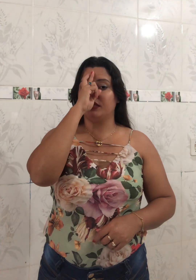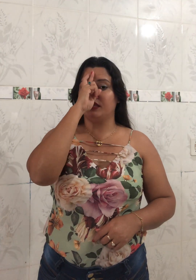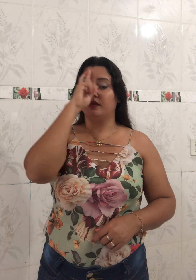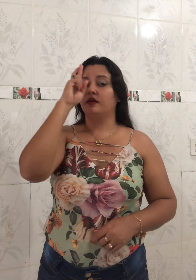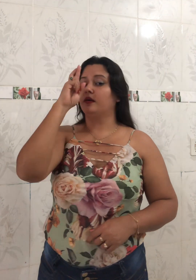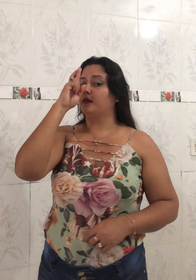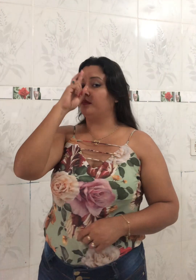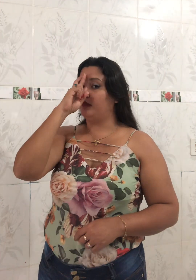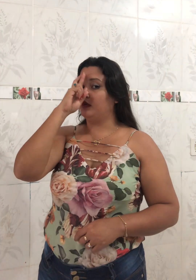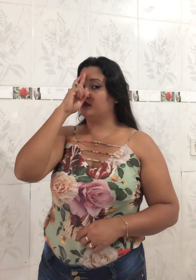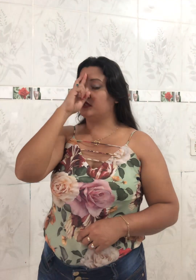meio-dia,